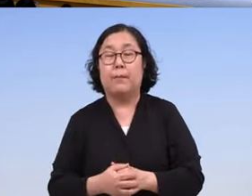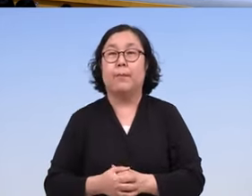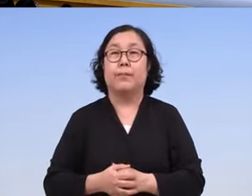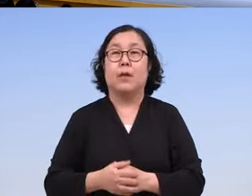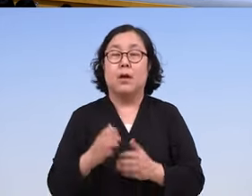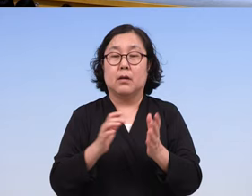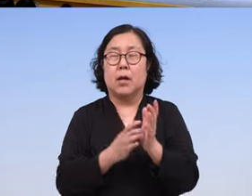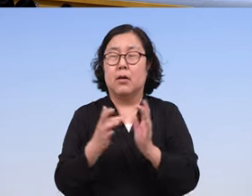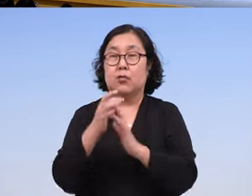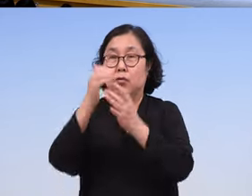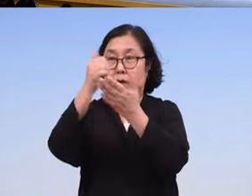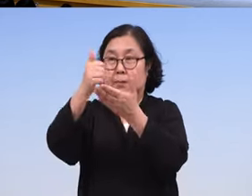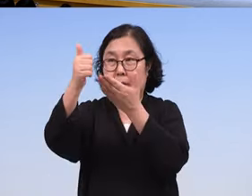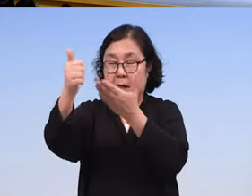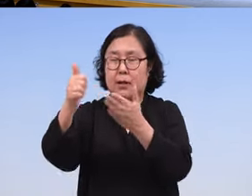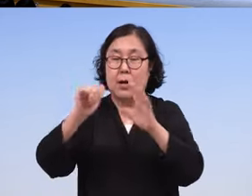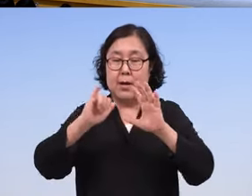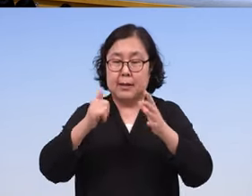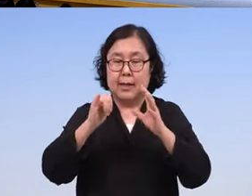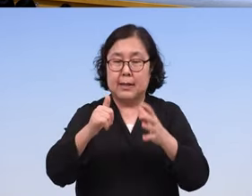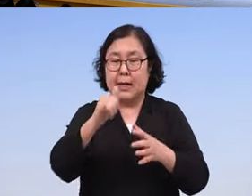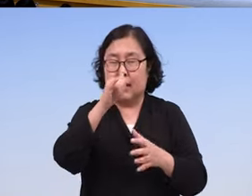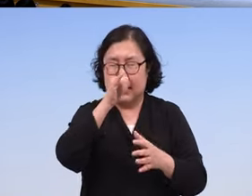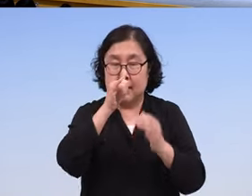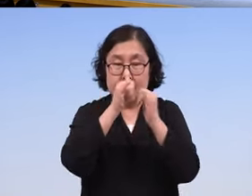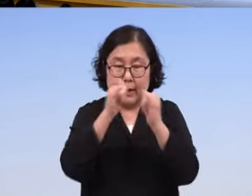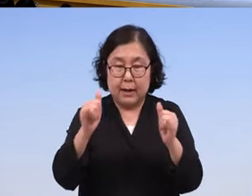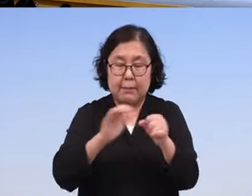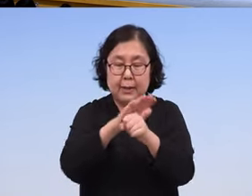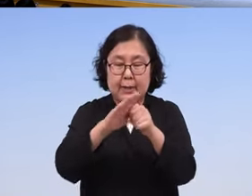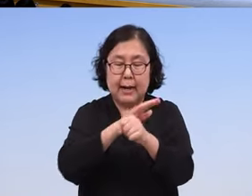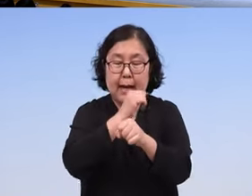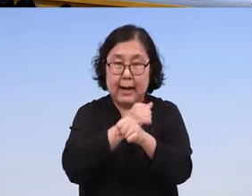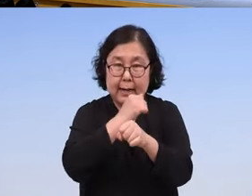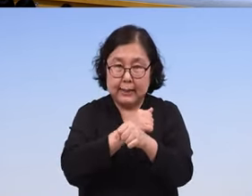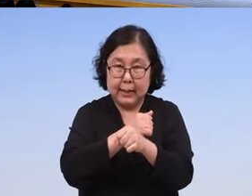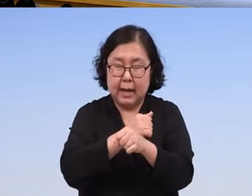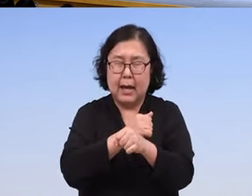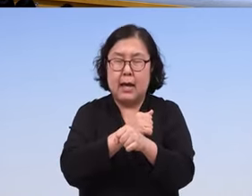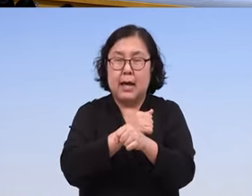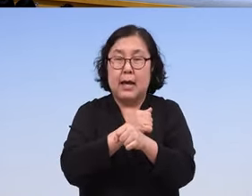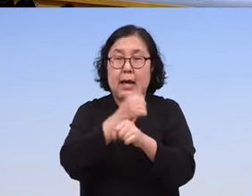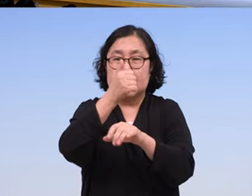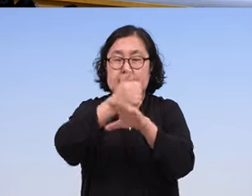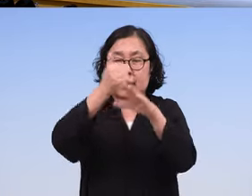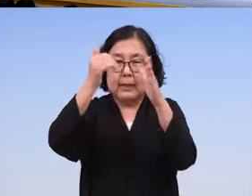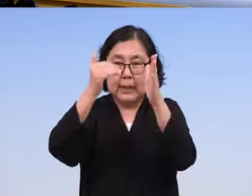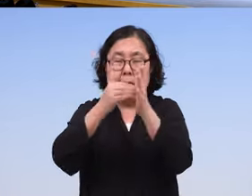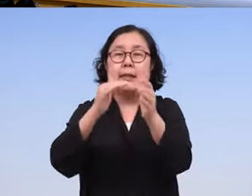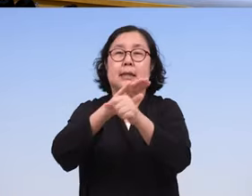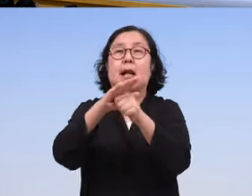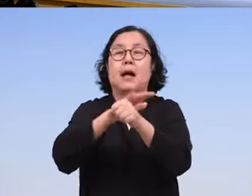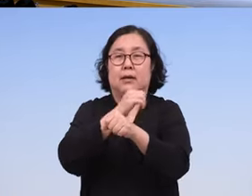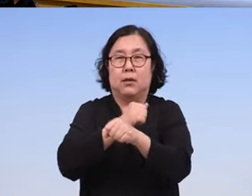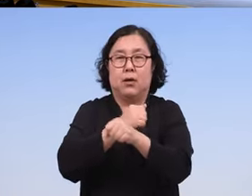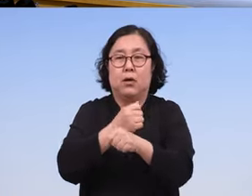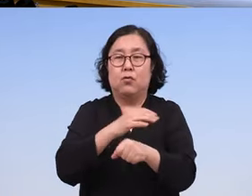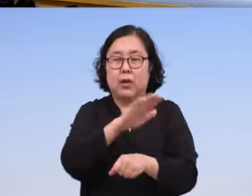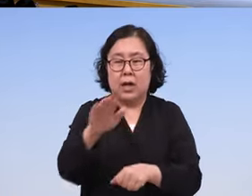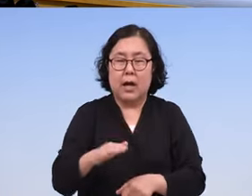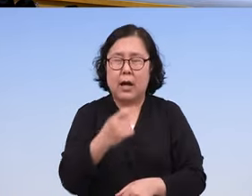말세요? 예수께서 세상에 있는 자기 사람들을 사랑하시되 끝까지 사랑하시니라.